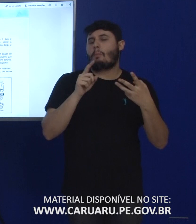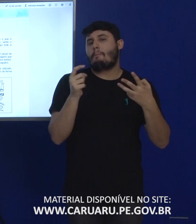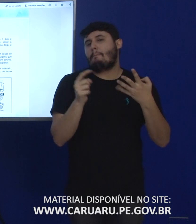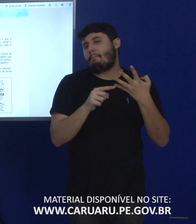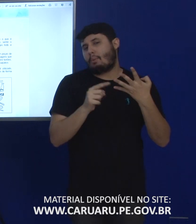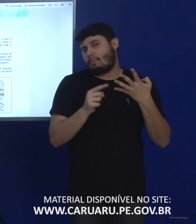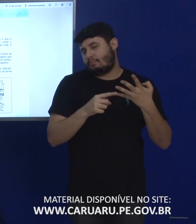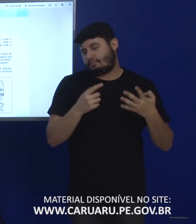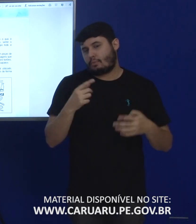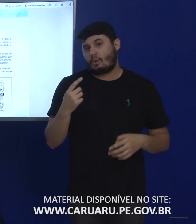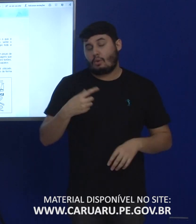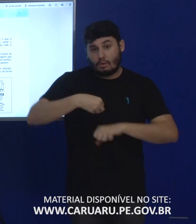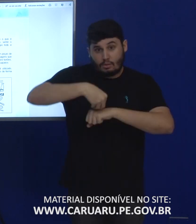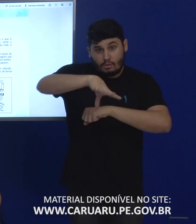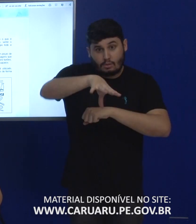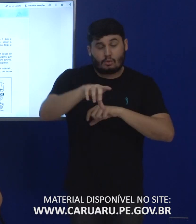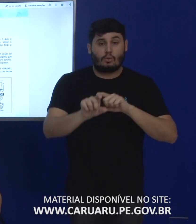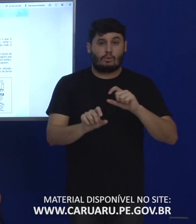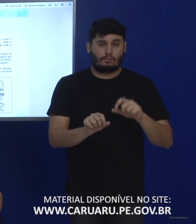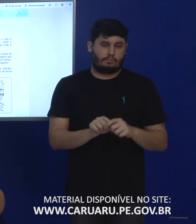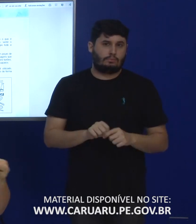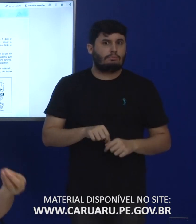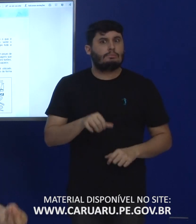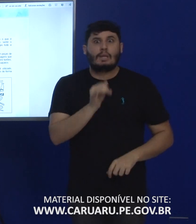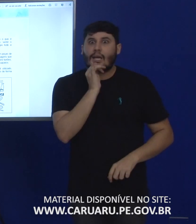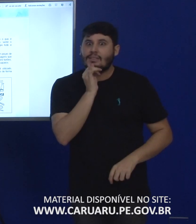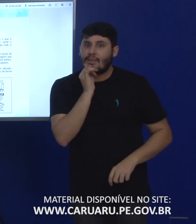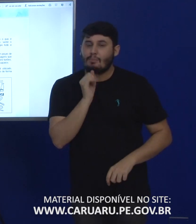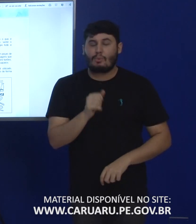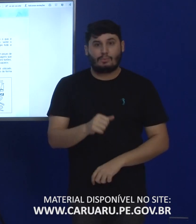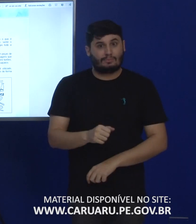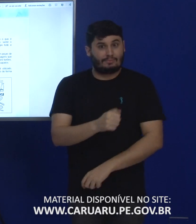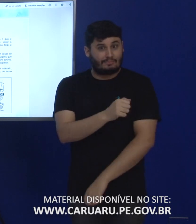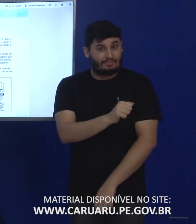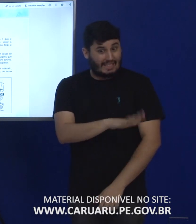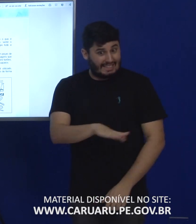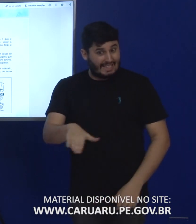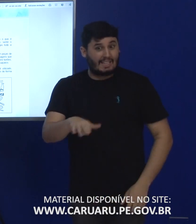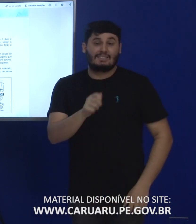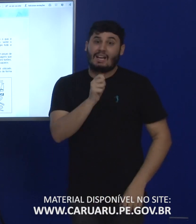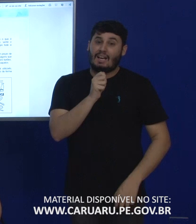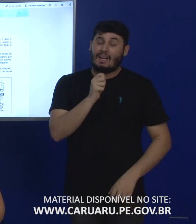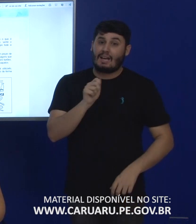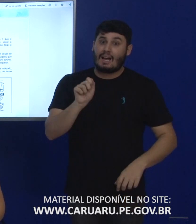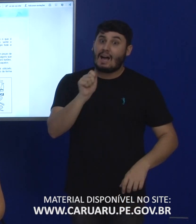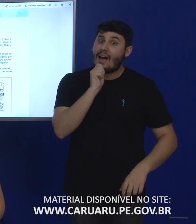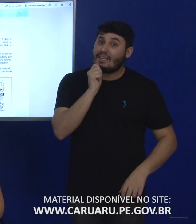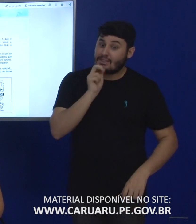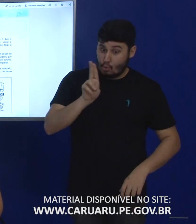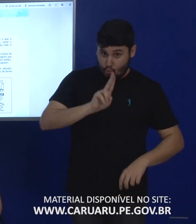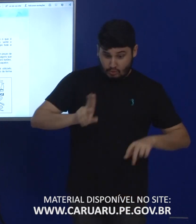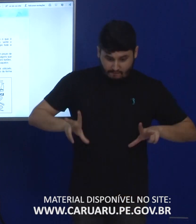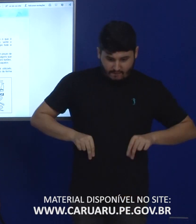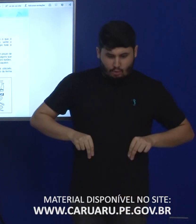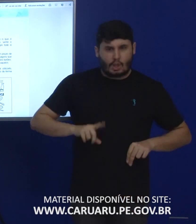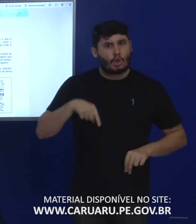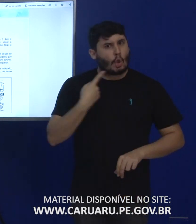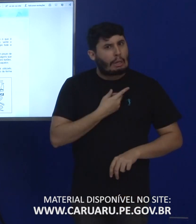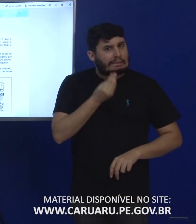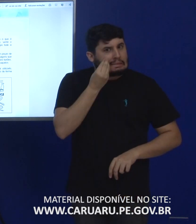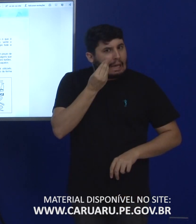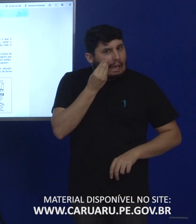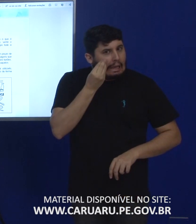Que tal para aquelas crianças que ainda usam fraldas, a gente tentar desfraldar nesse momento, né? É